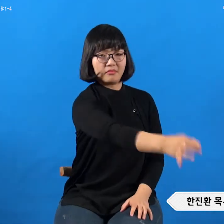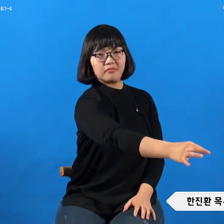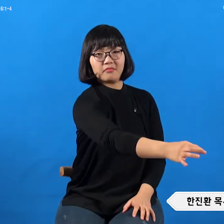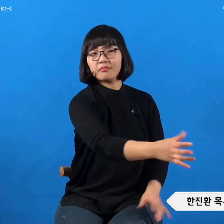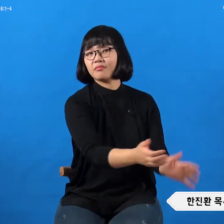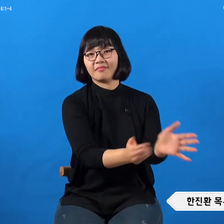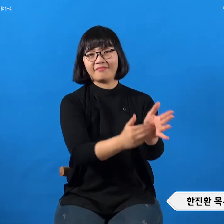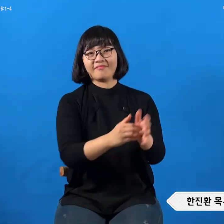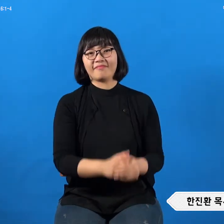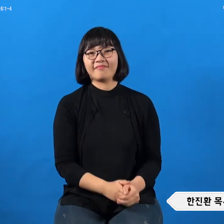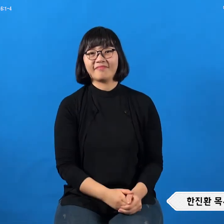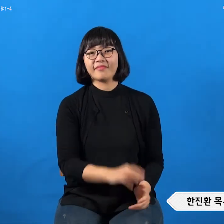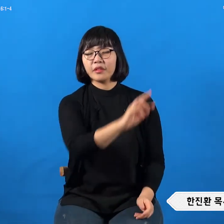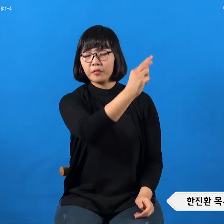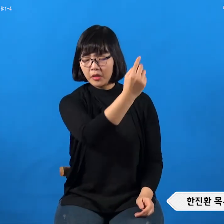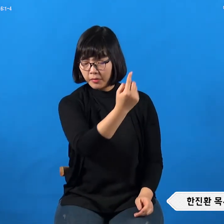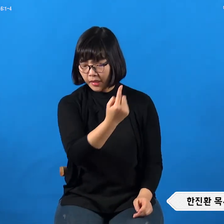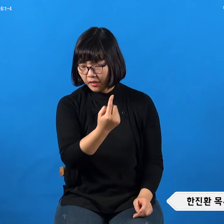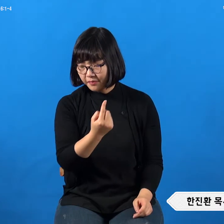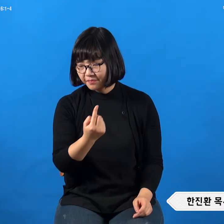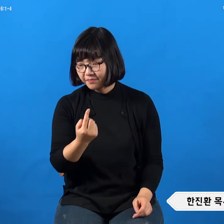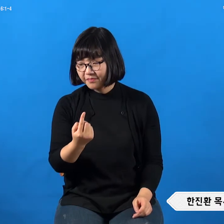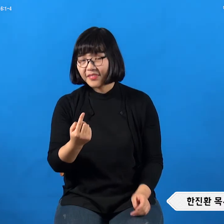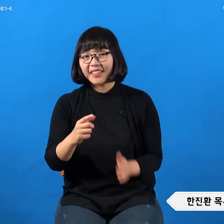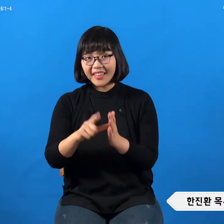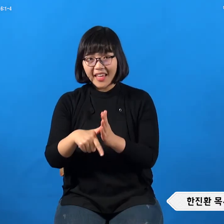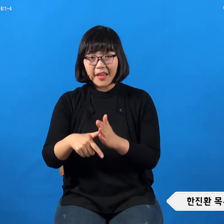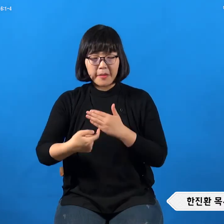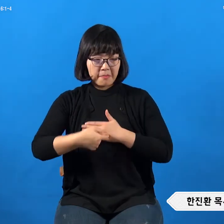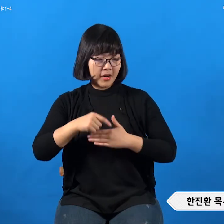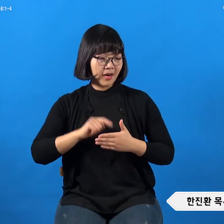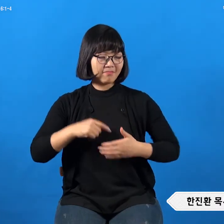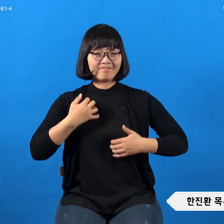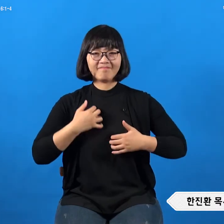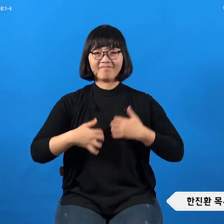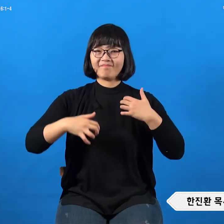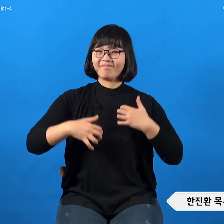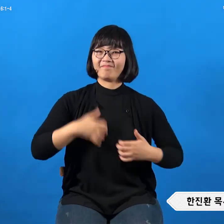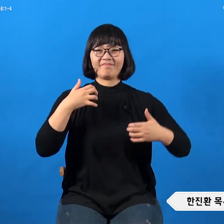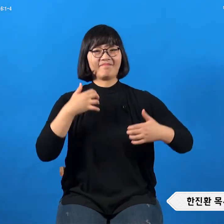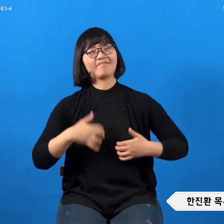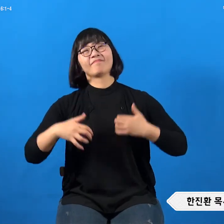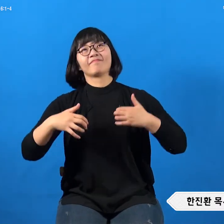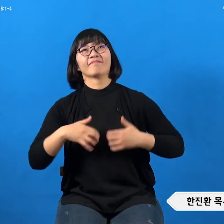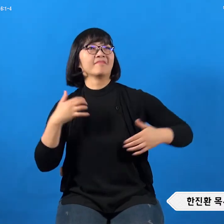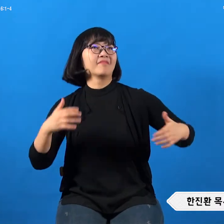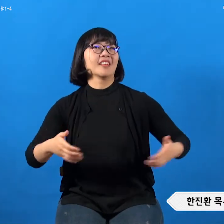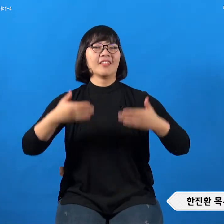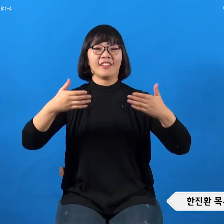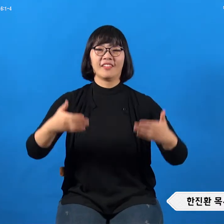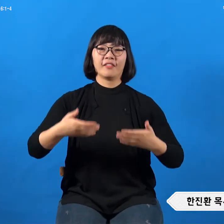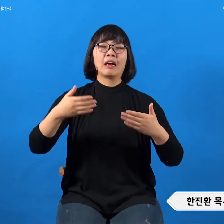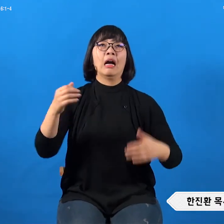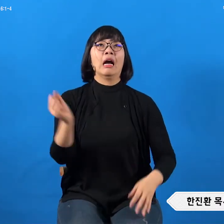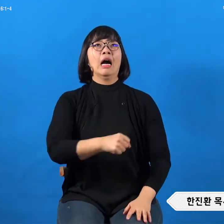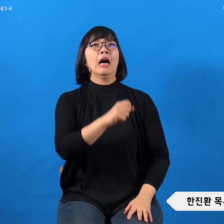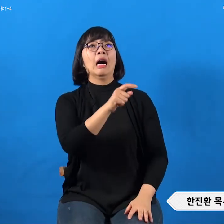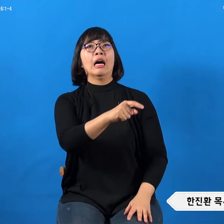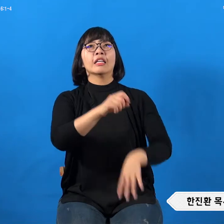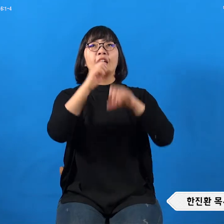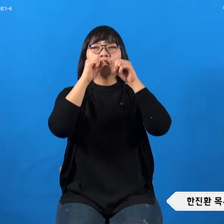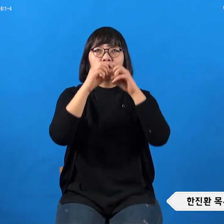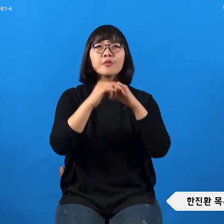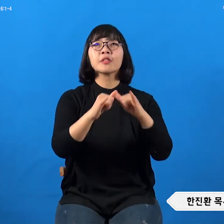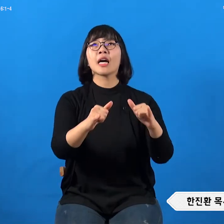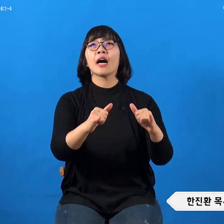주어버렸습니다. 돌아오는데 발걸음이 그렇게 가벼울 수가 없습니다. 이런 것이 선교 사역이라면 내가